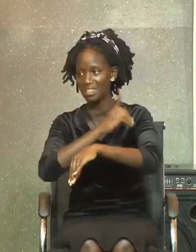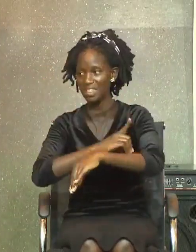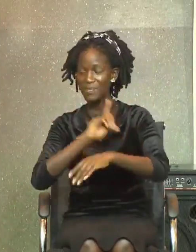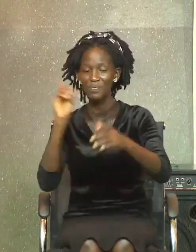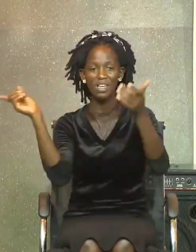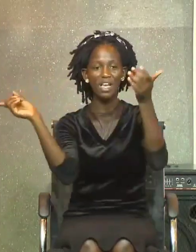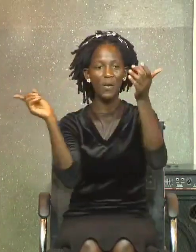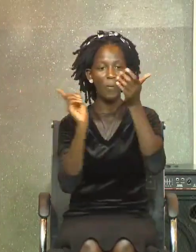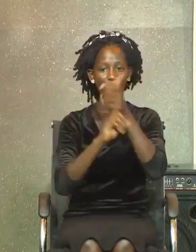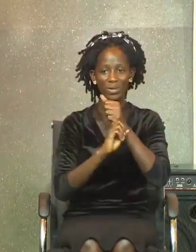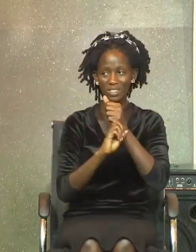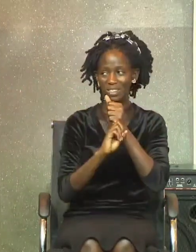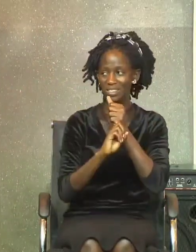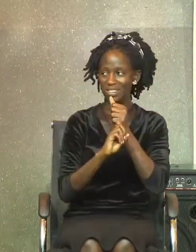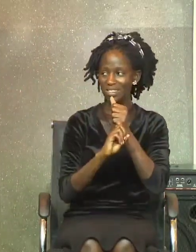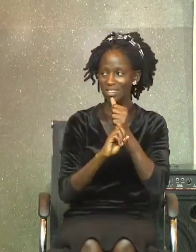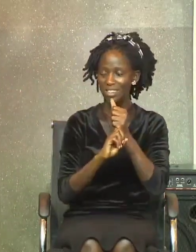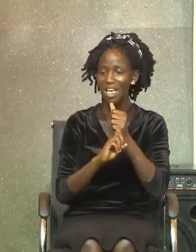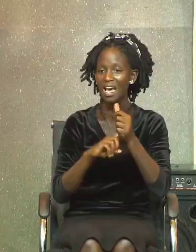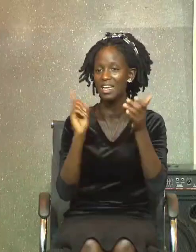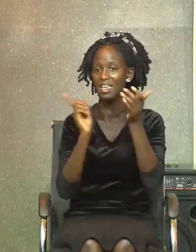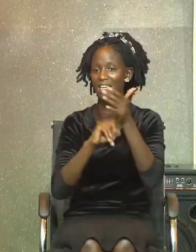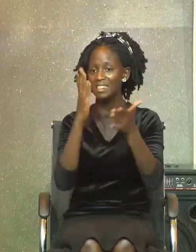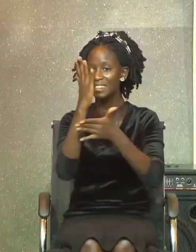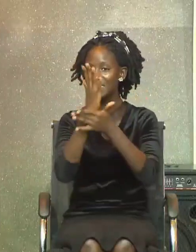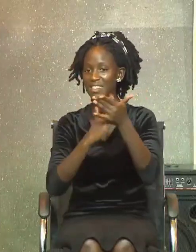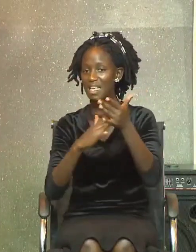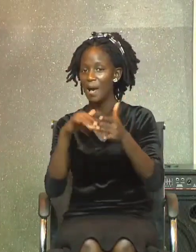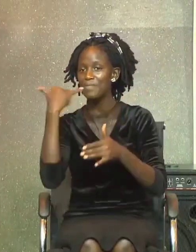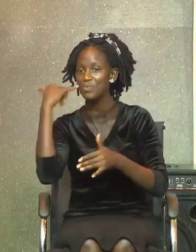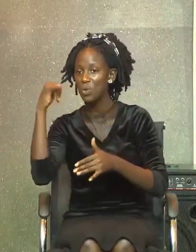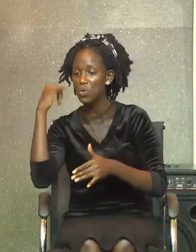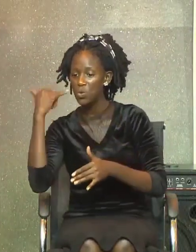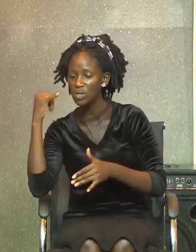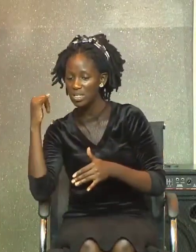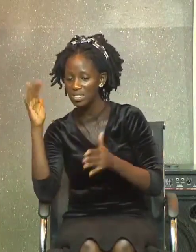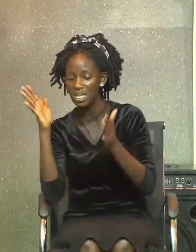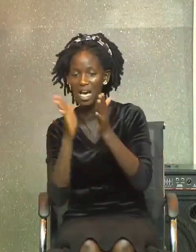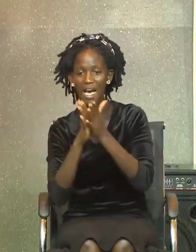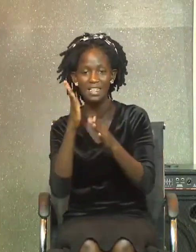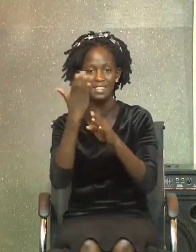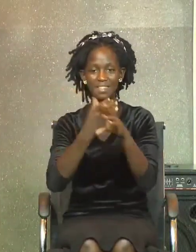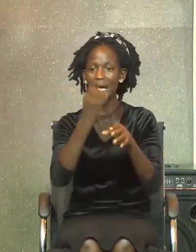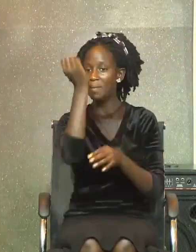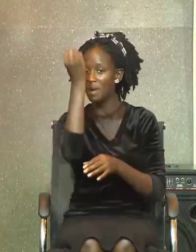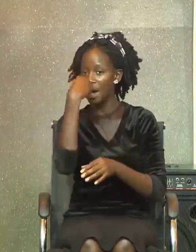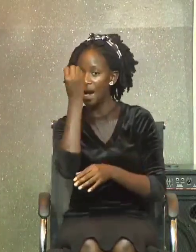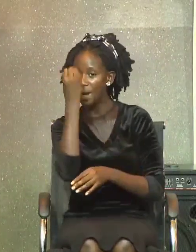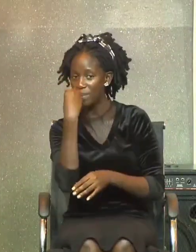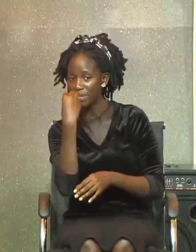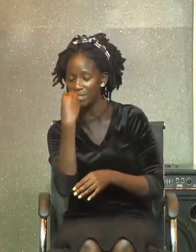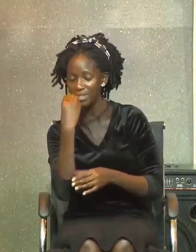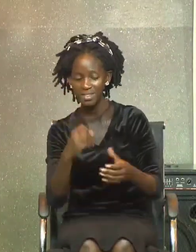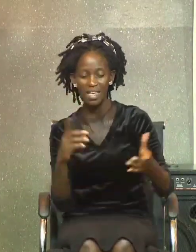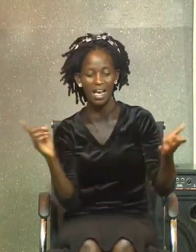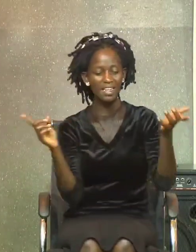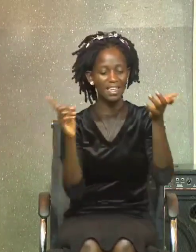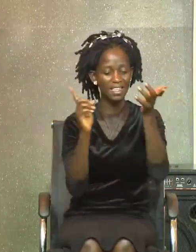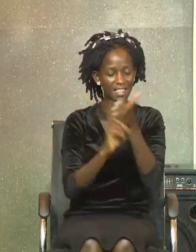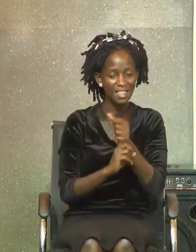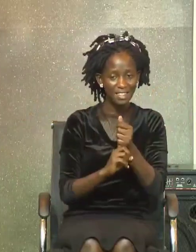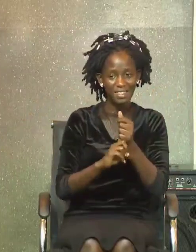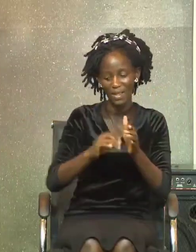nfuna era kapaaka ke bampa mwalimu yugatsi nga ziwera ne apples ne ŋamba omuntu wange gwe nkwana